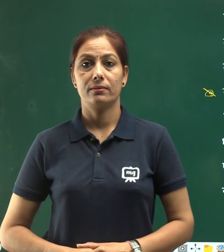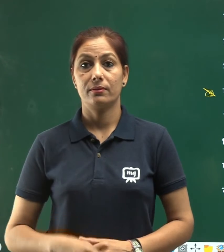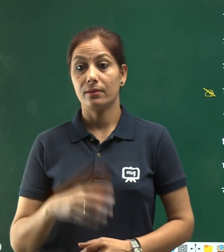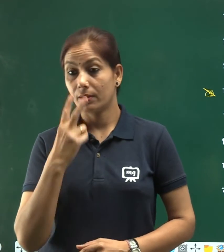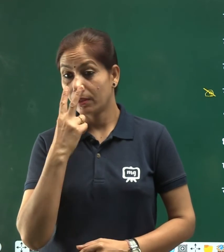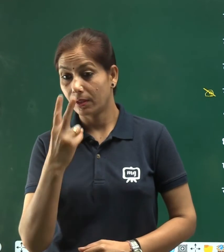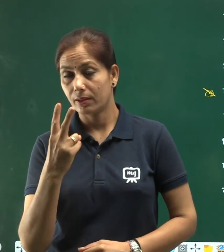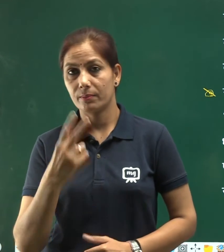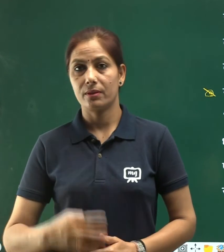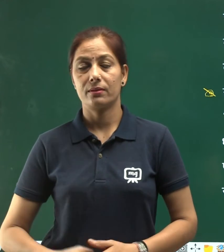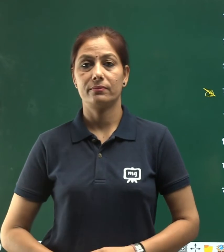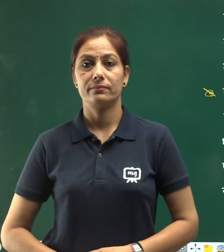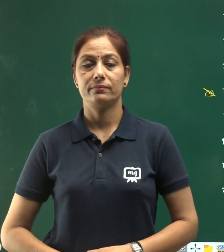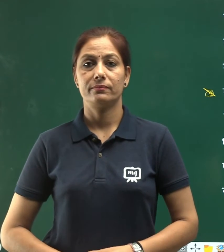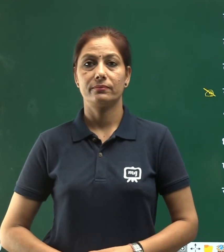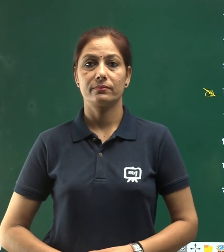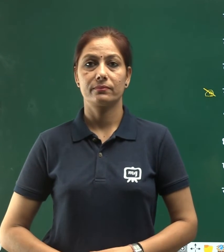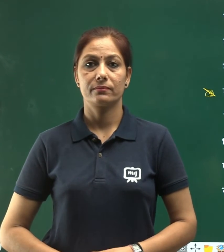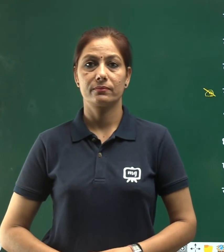सामना करना पड़ा।